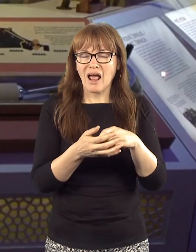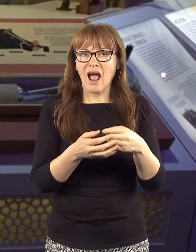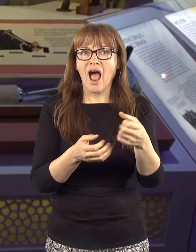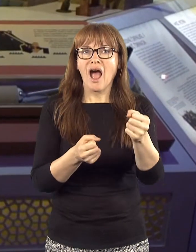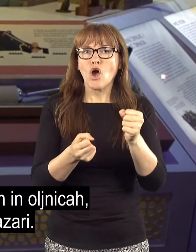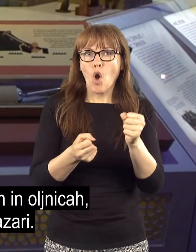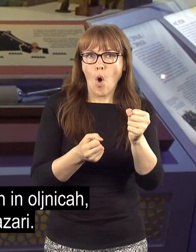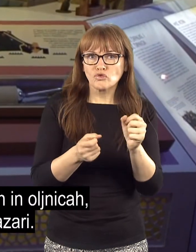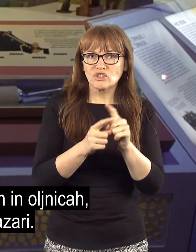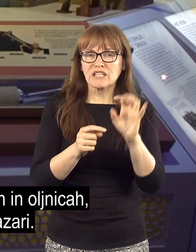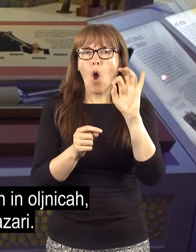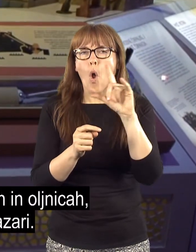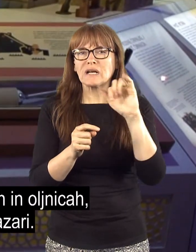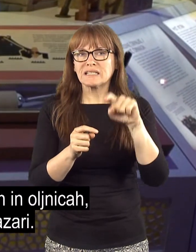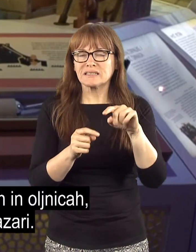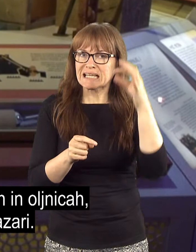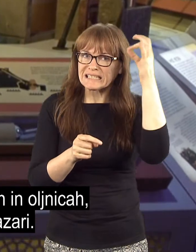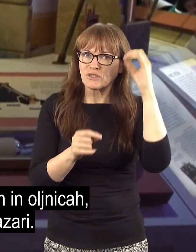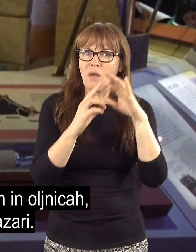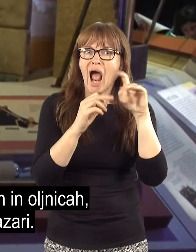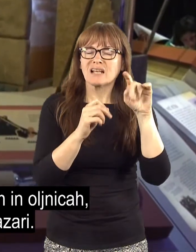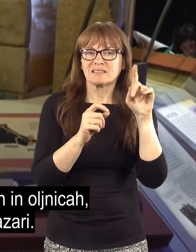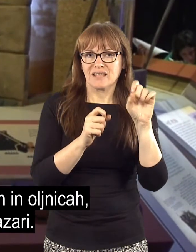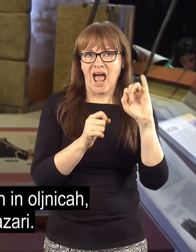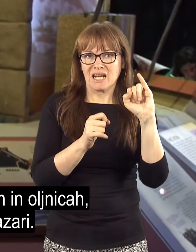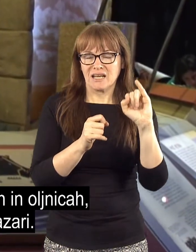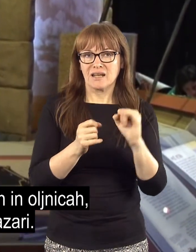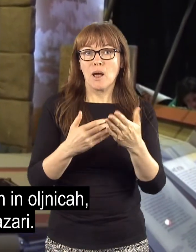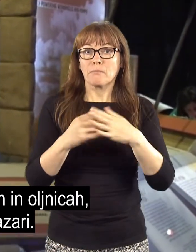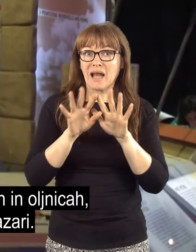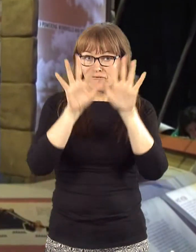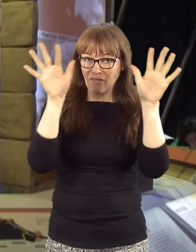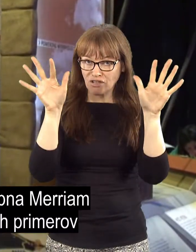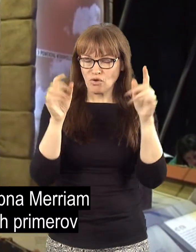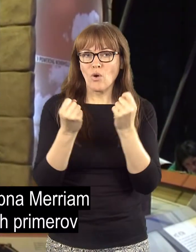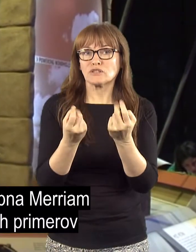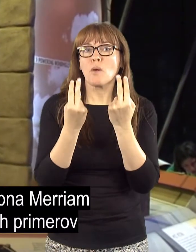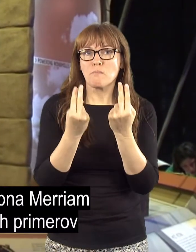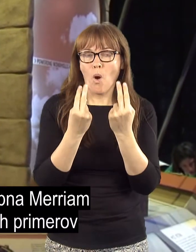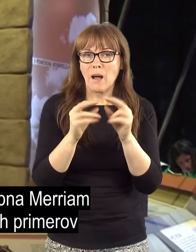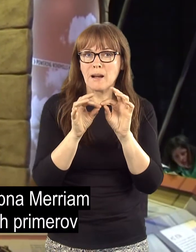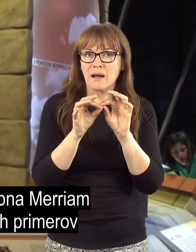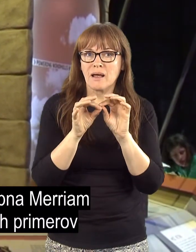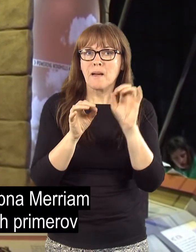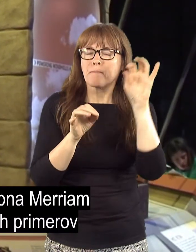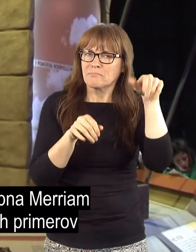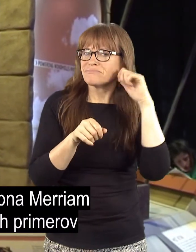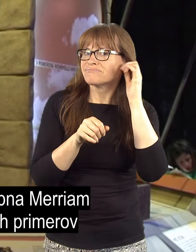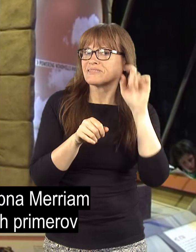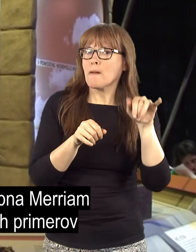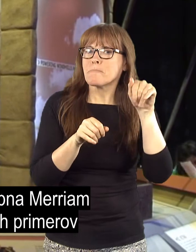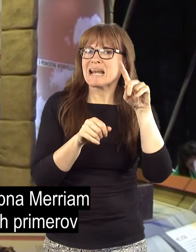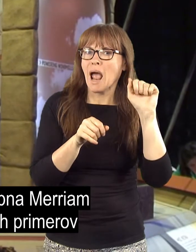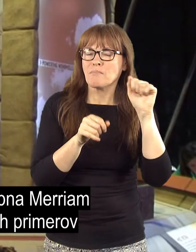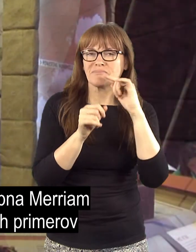sistem zagonske ročice in oljnice, ki jo izumil Al-Jazari. Pri vesolju je zelo pomembna Meriam